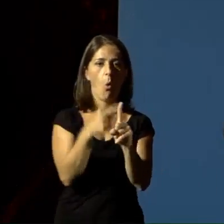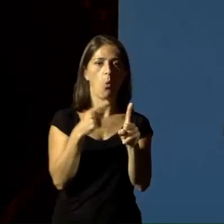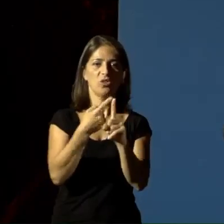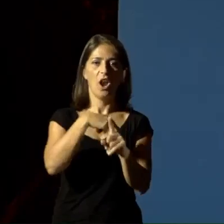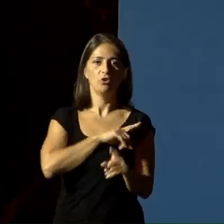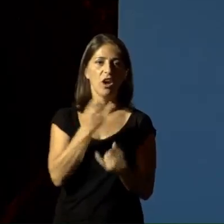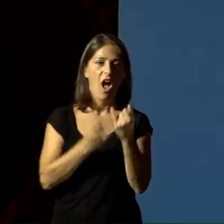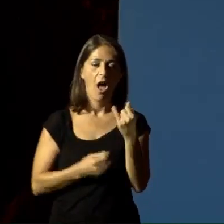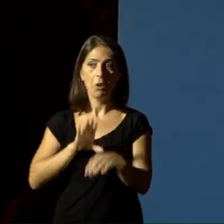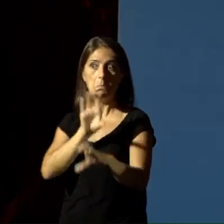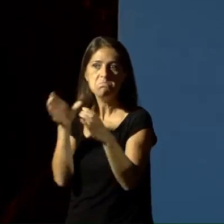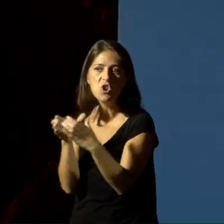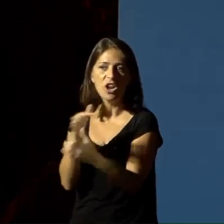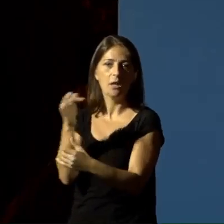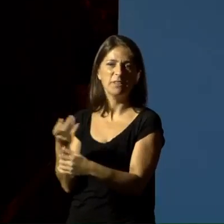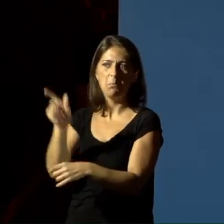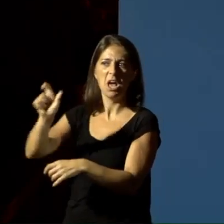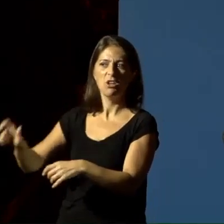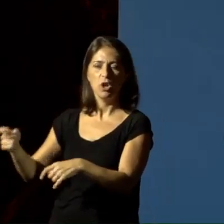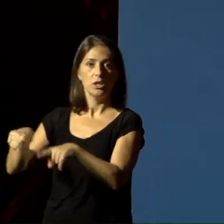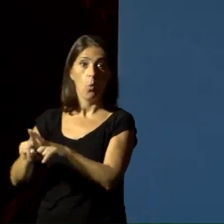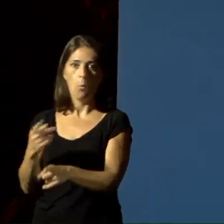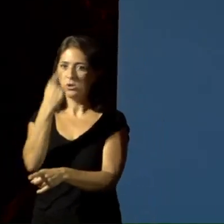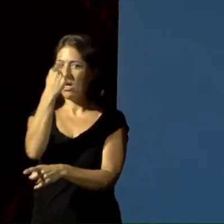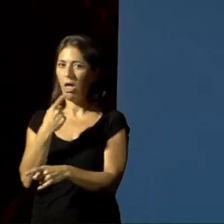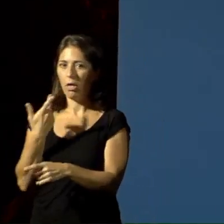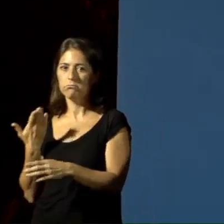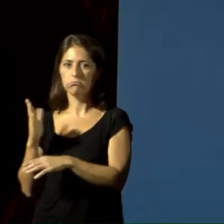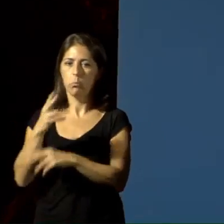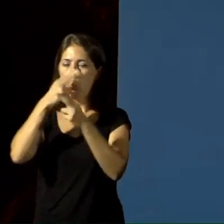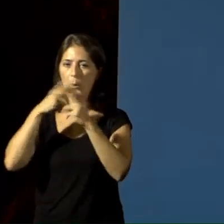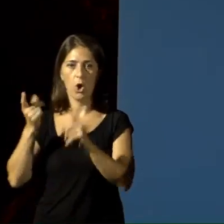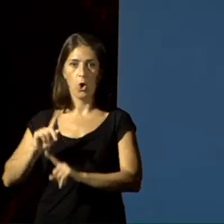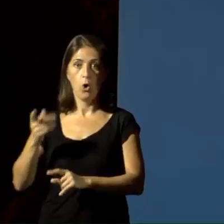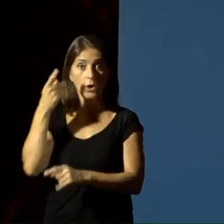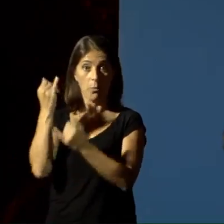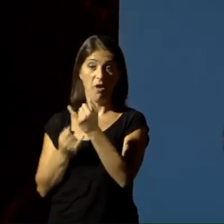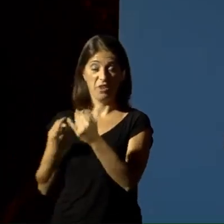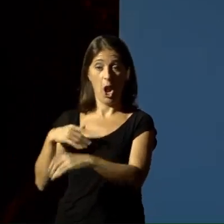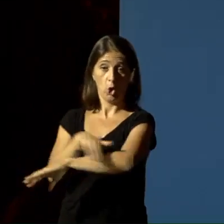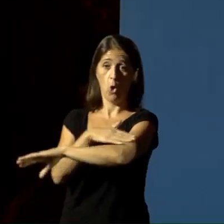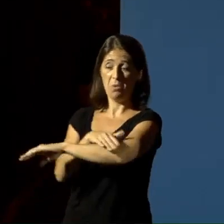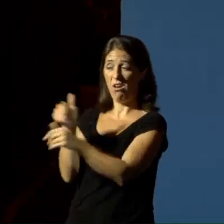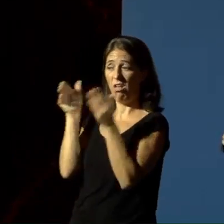para os intereses dos que están detrás e non dan a cara, única e exclusivamente para gobernar para eles.